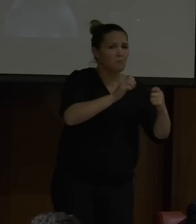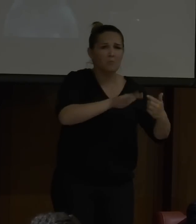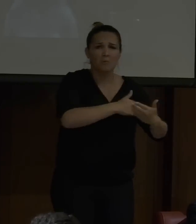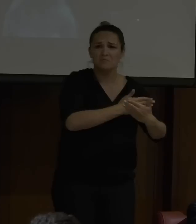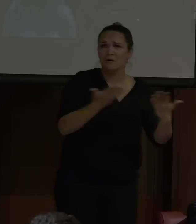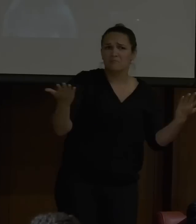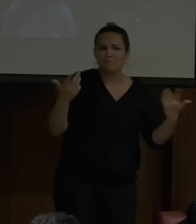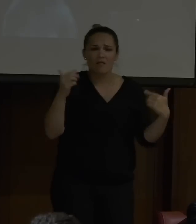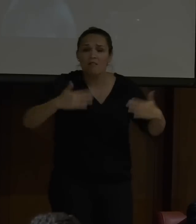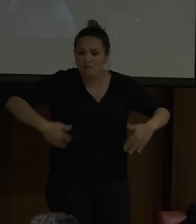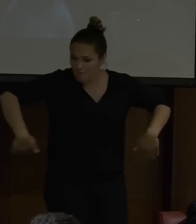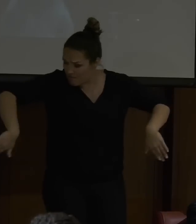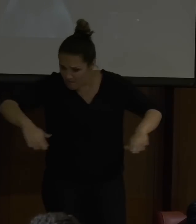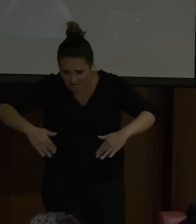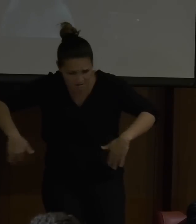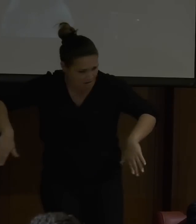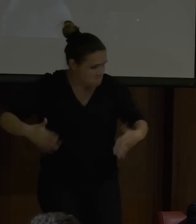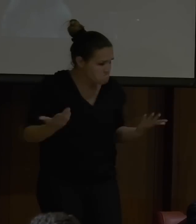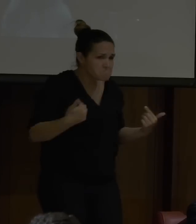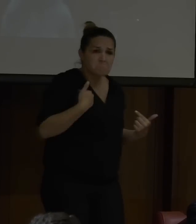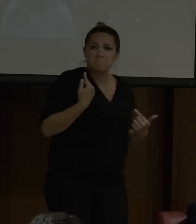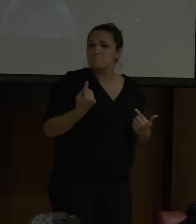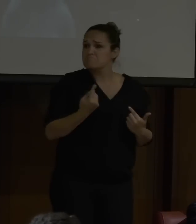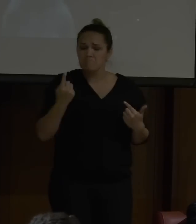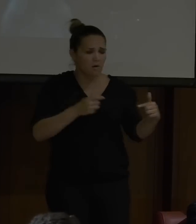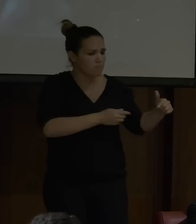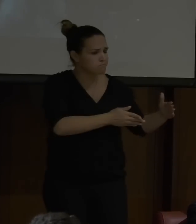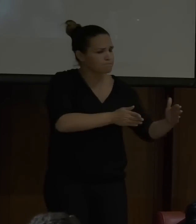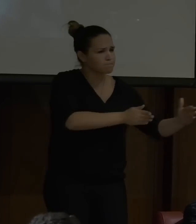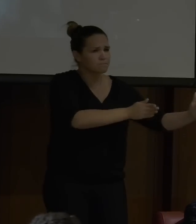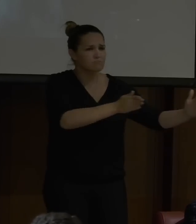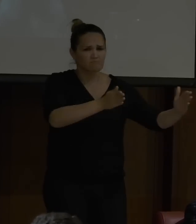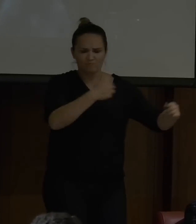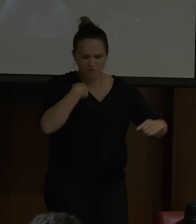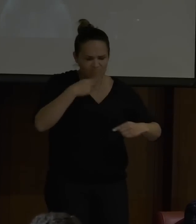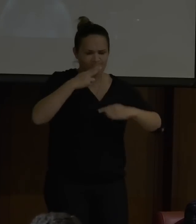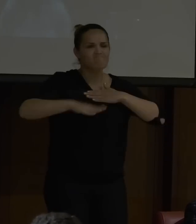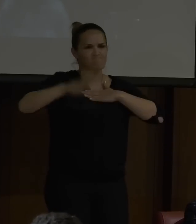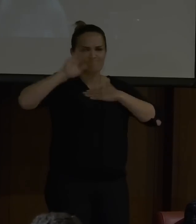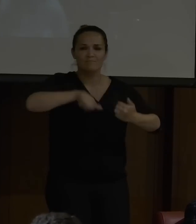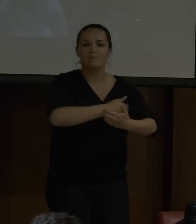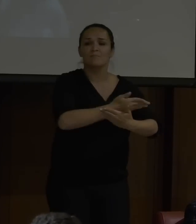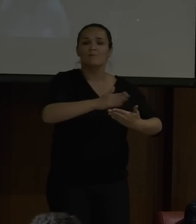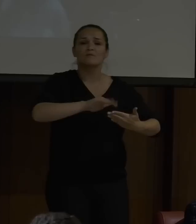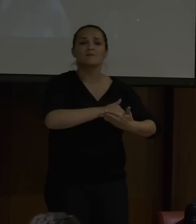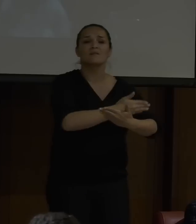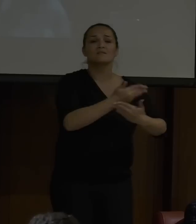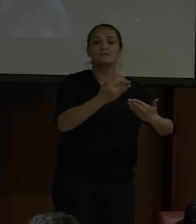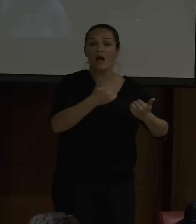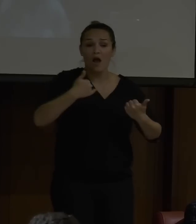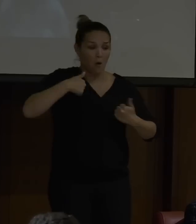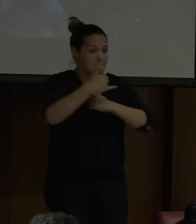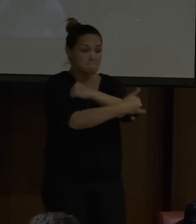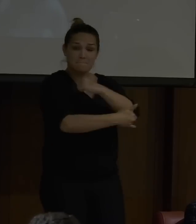Y como nada tenía, la aproveché en el momento. Este